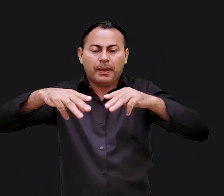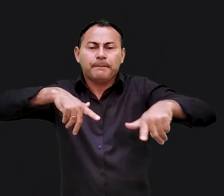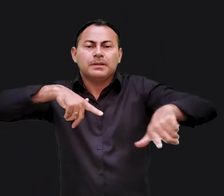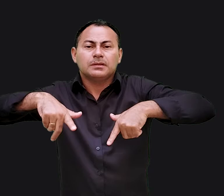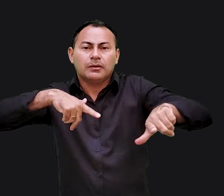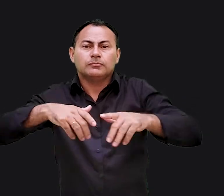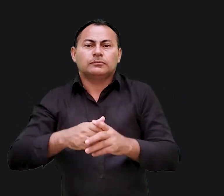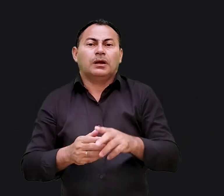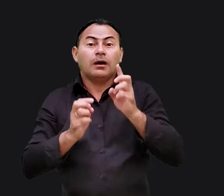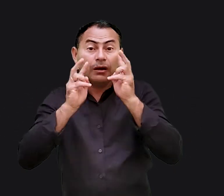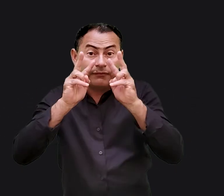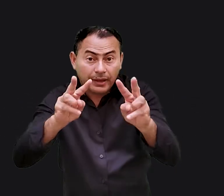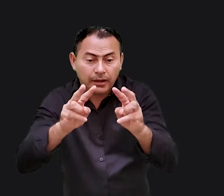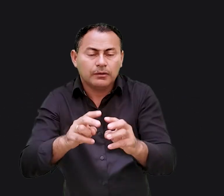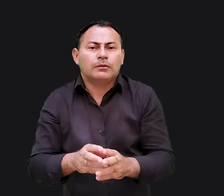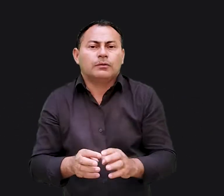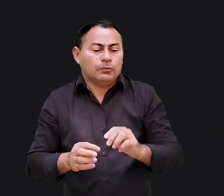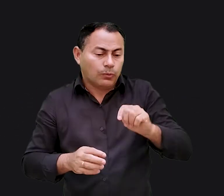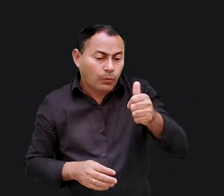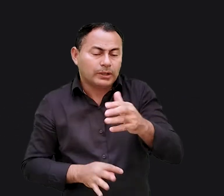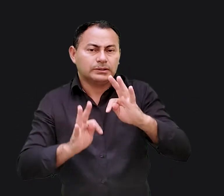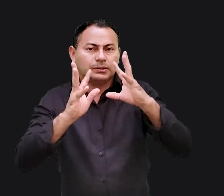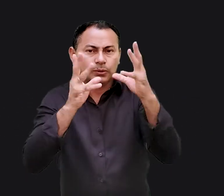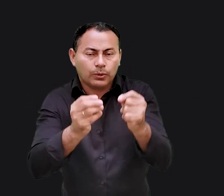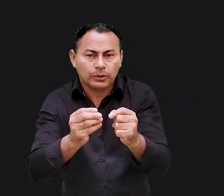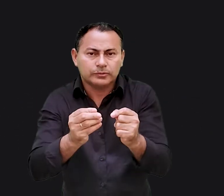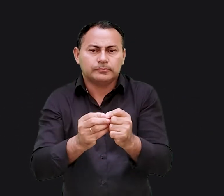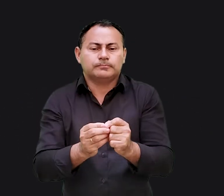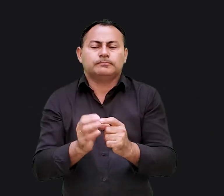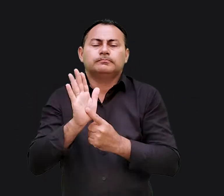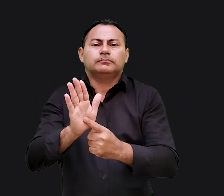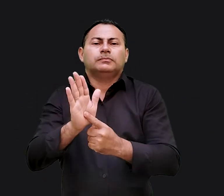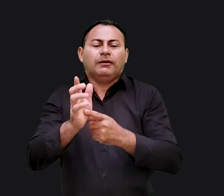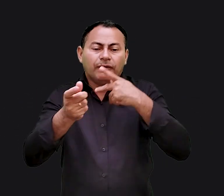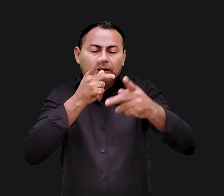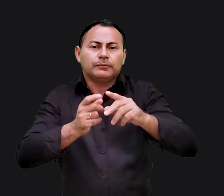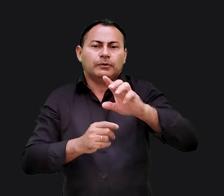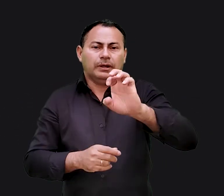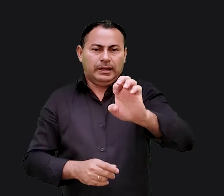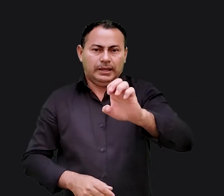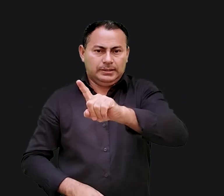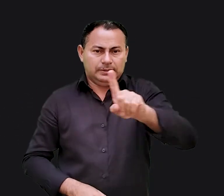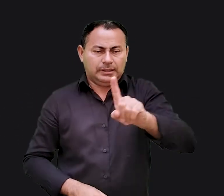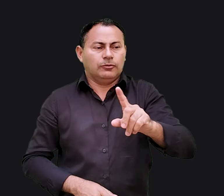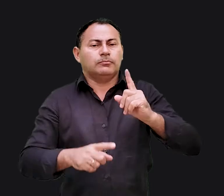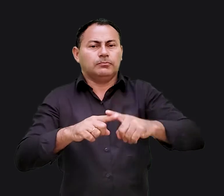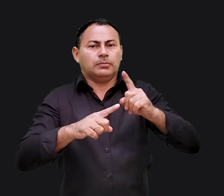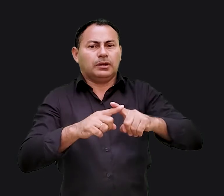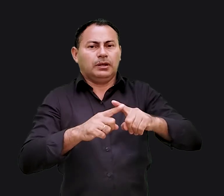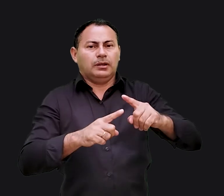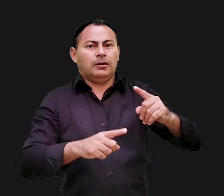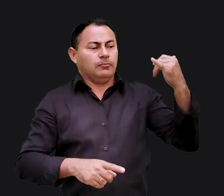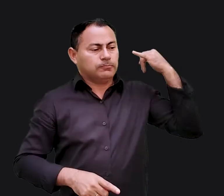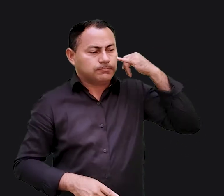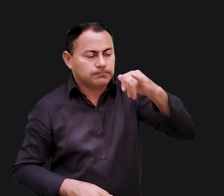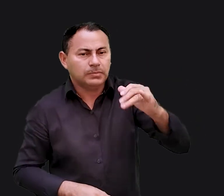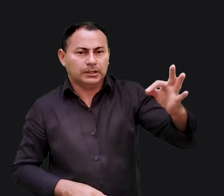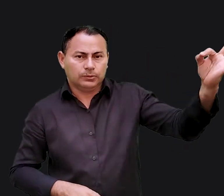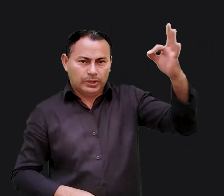e dimensões. Você verá que quase todas elas são mencionadas por Ezequiel, porque ele é o profeta do Espírito